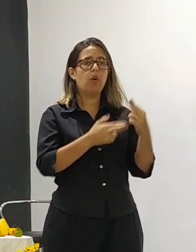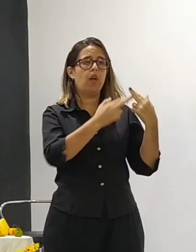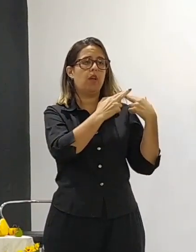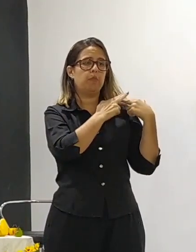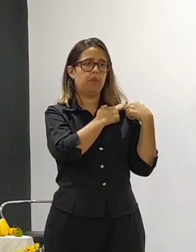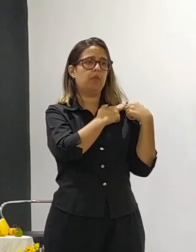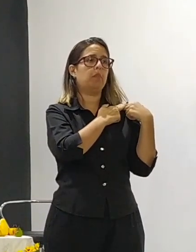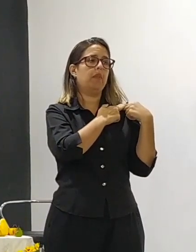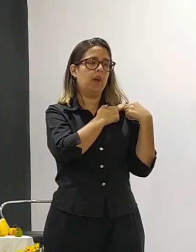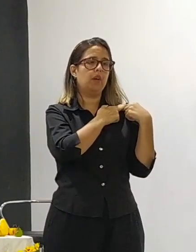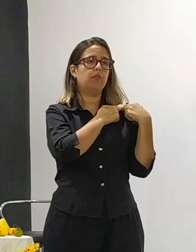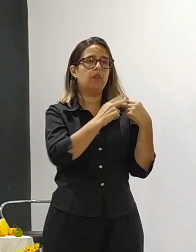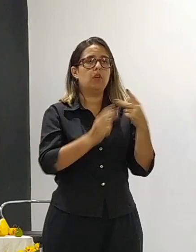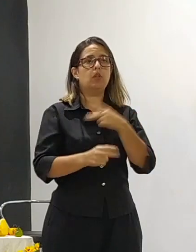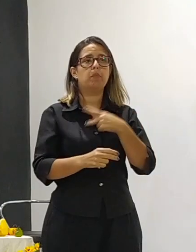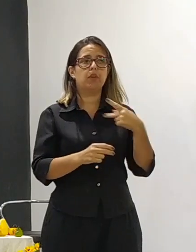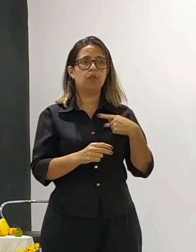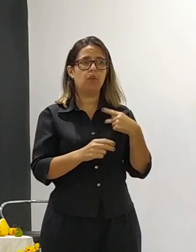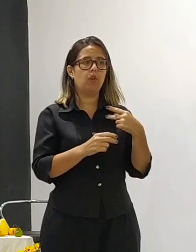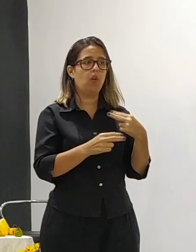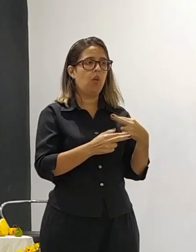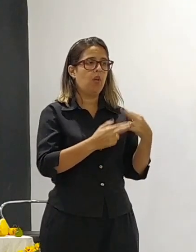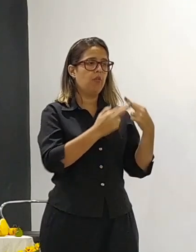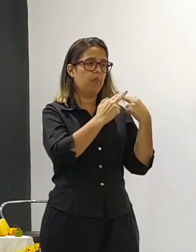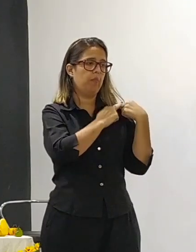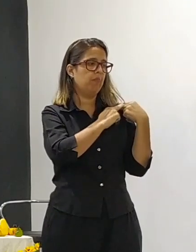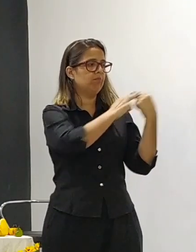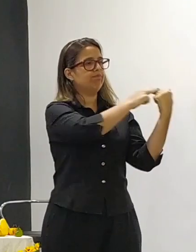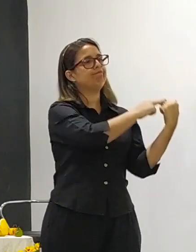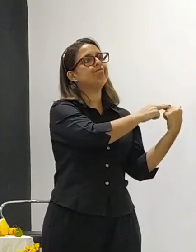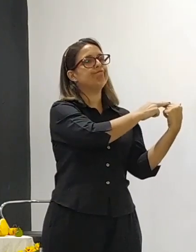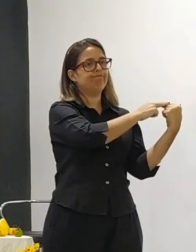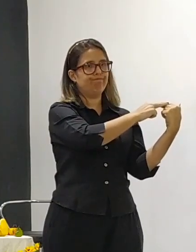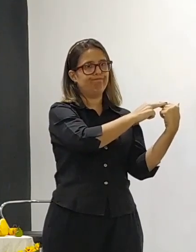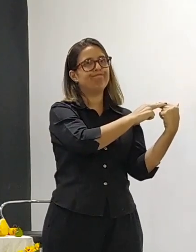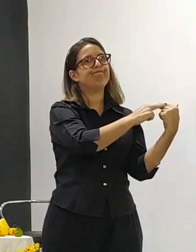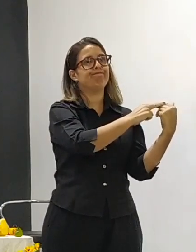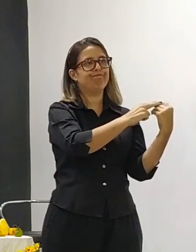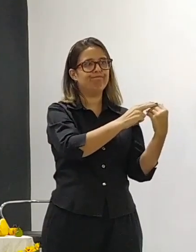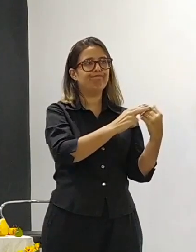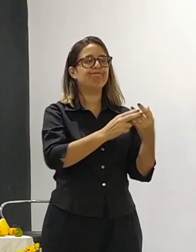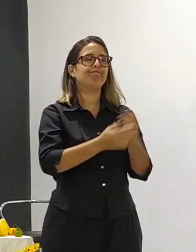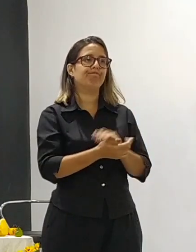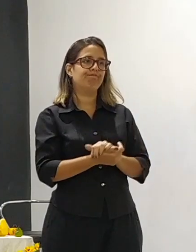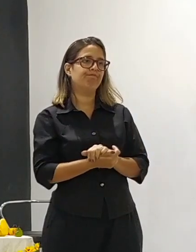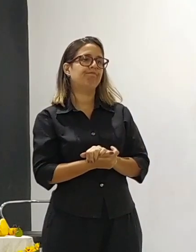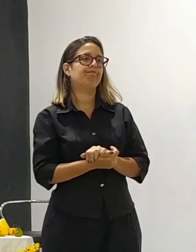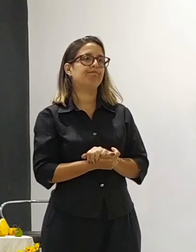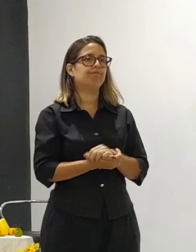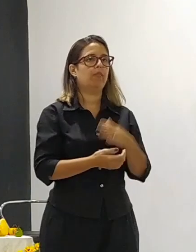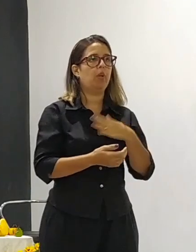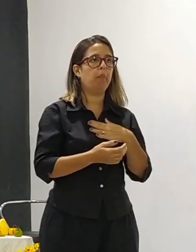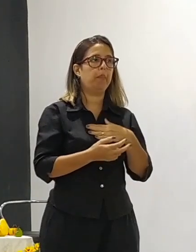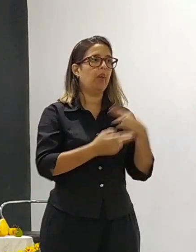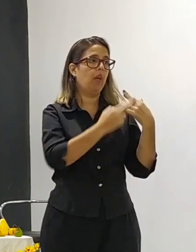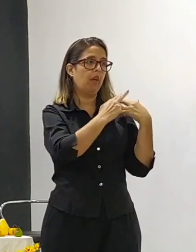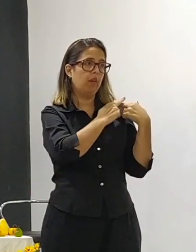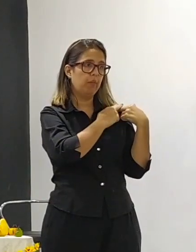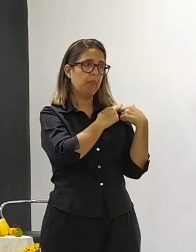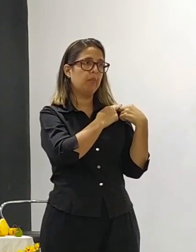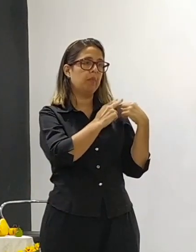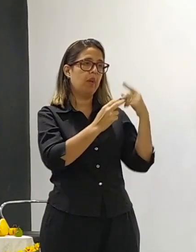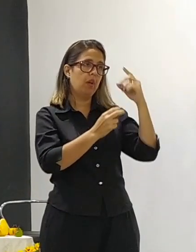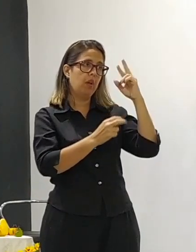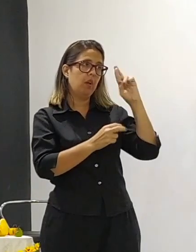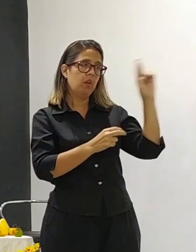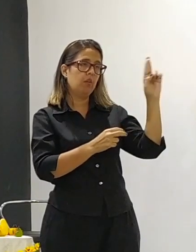chama transferência de responsabilidade. Eu estou transferindo uma responsabilidade que o Senhor